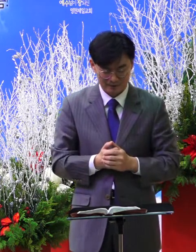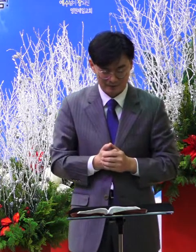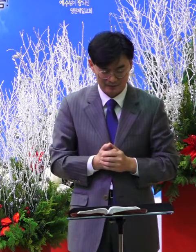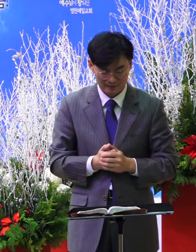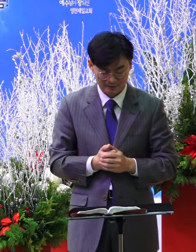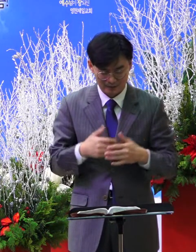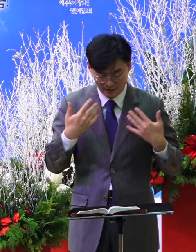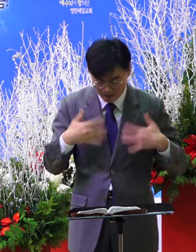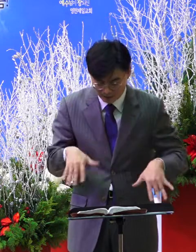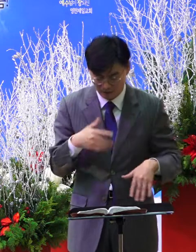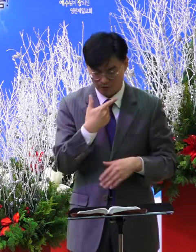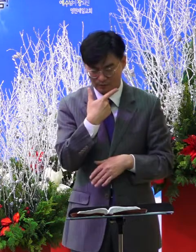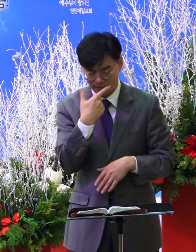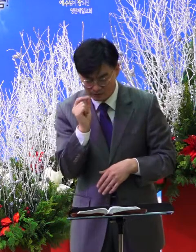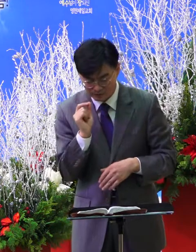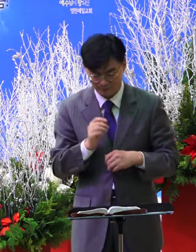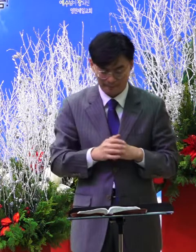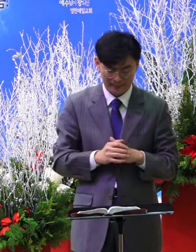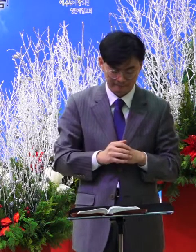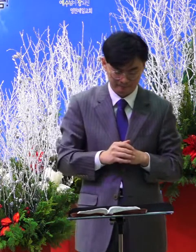연약하고 부족하고